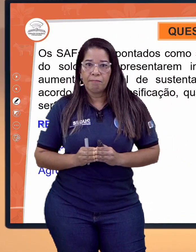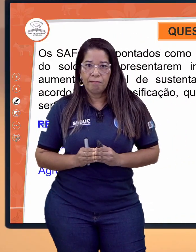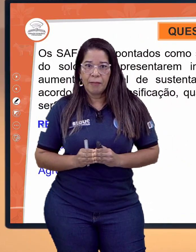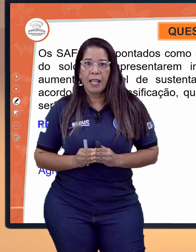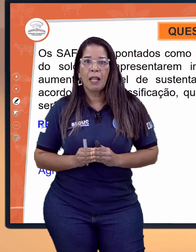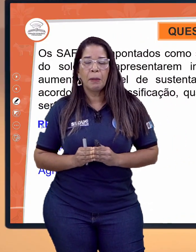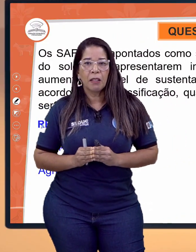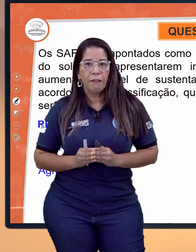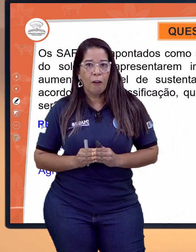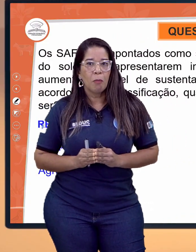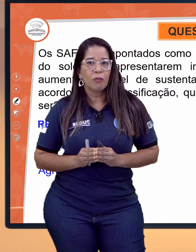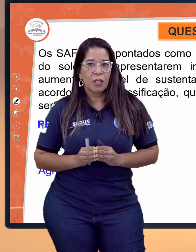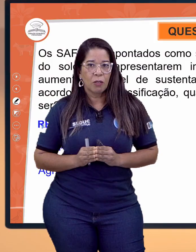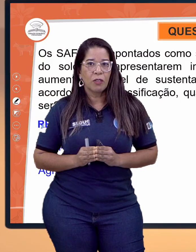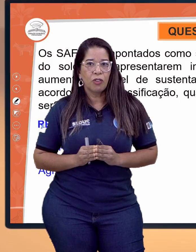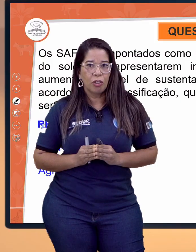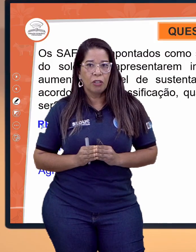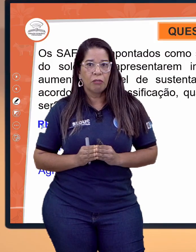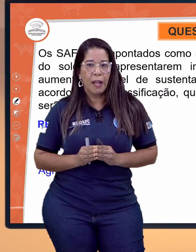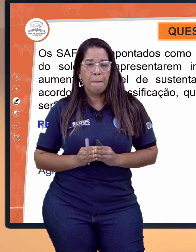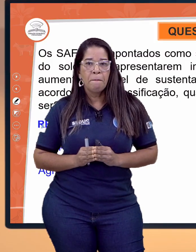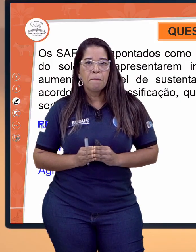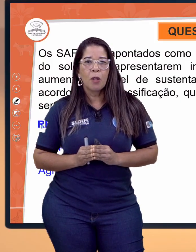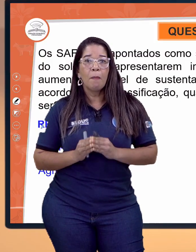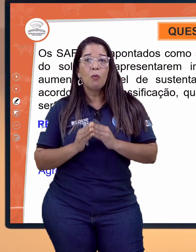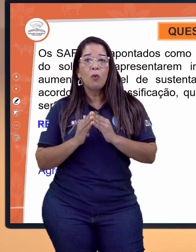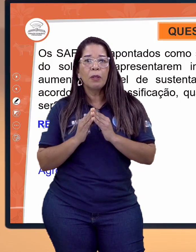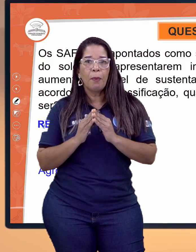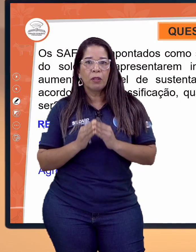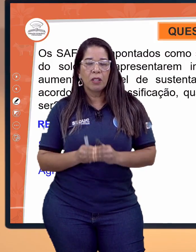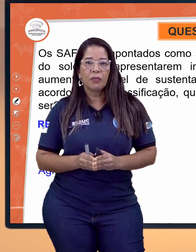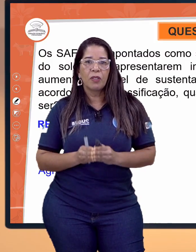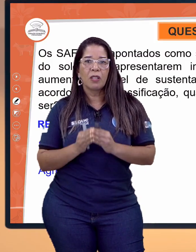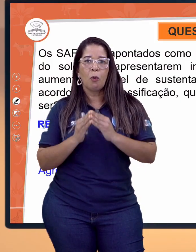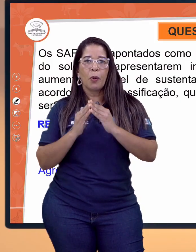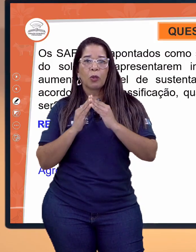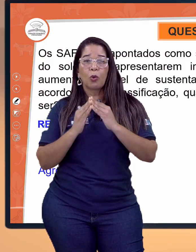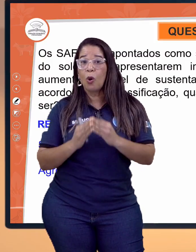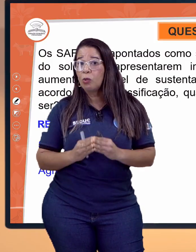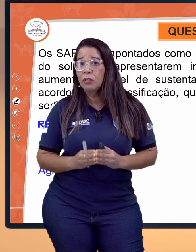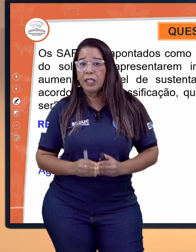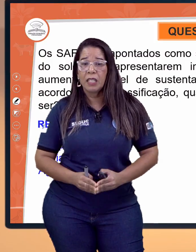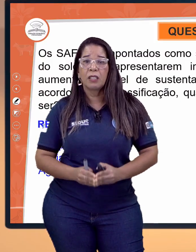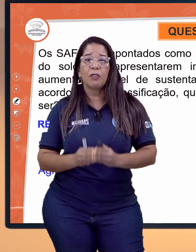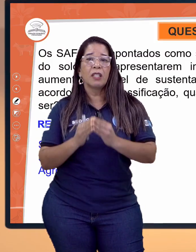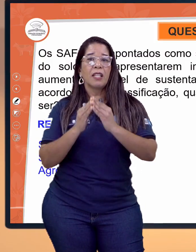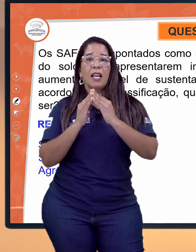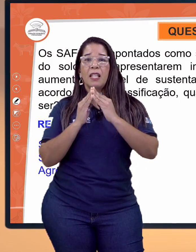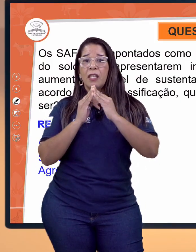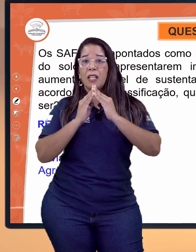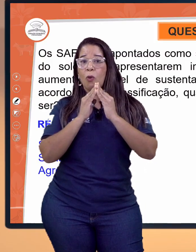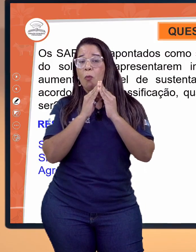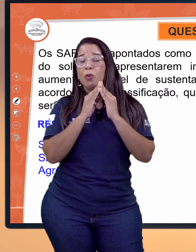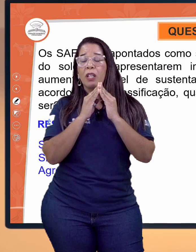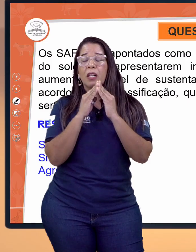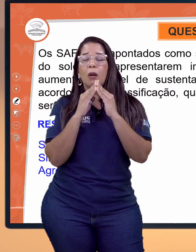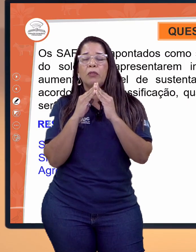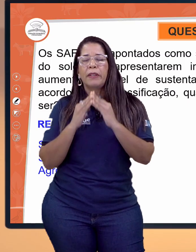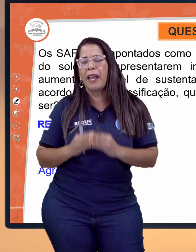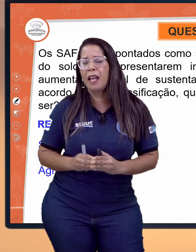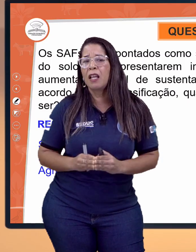Enem, dentro da plataforma. Vocês estão assistindo, né? Então, é muito importante que vocês acompanhem todos eles, que vocês realizem eles com